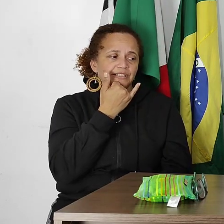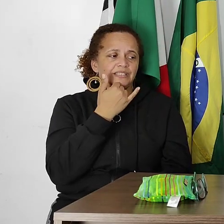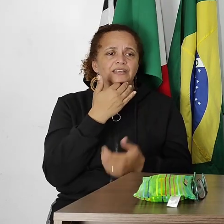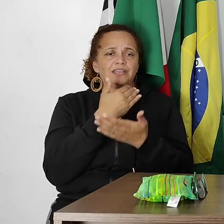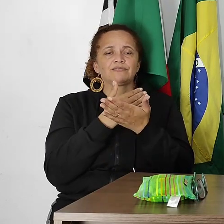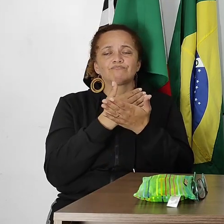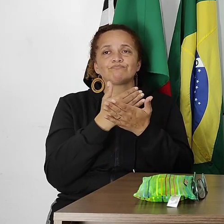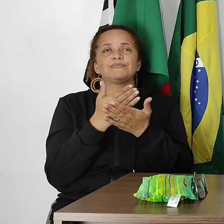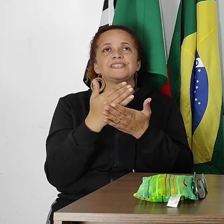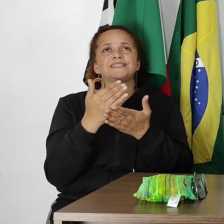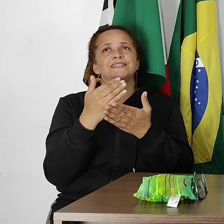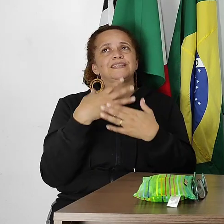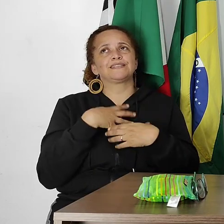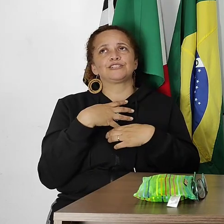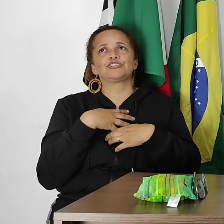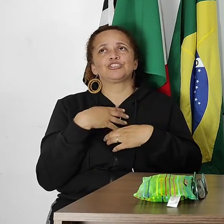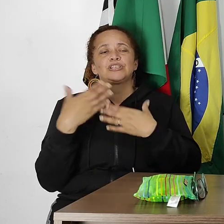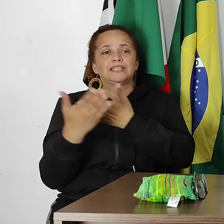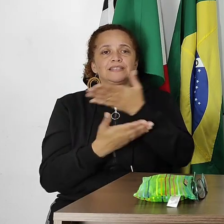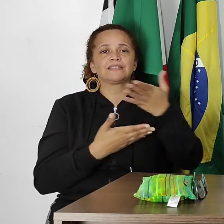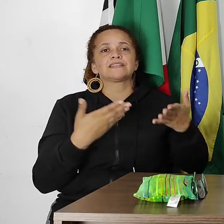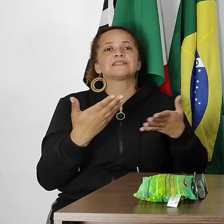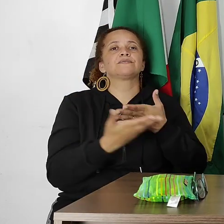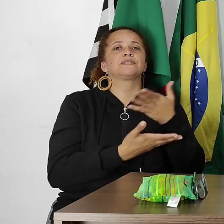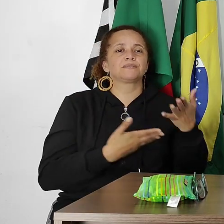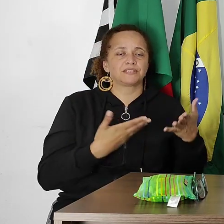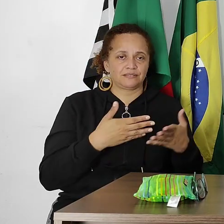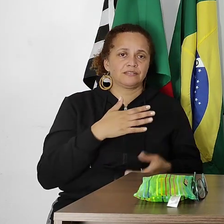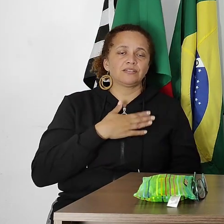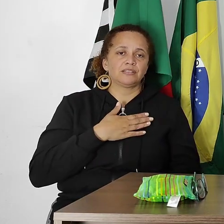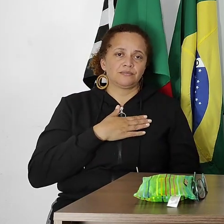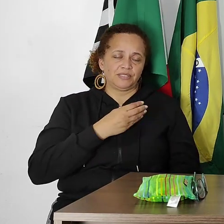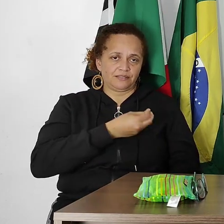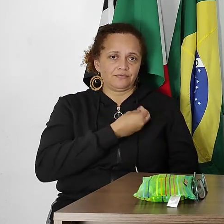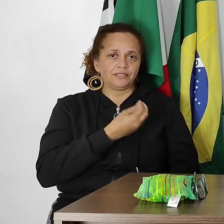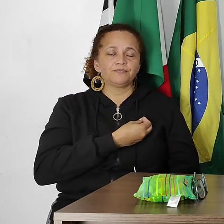foi no domingo seguinte, a Branca fez esse convite para mim.